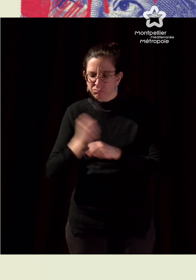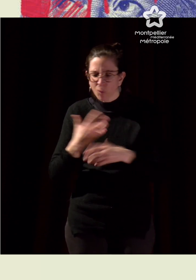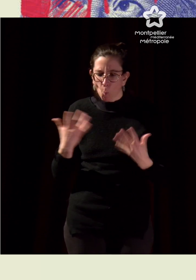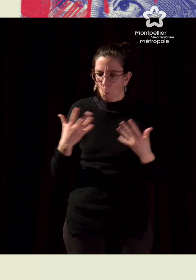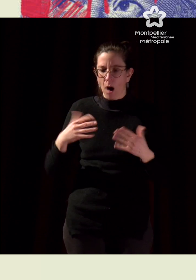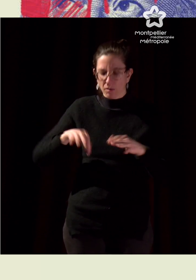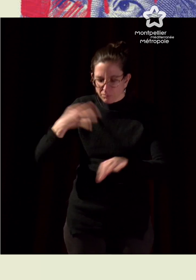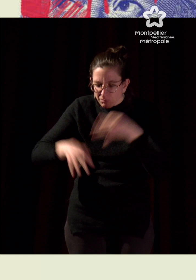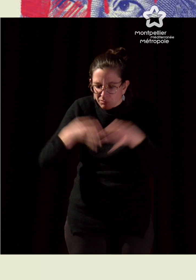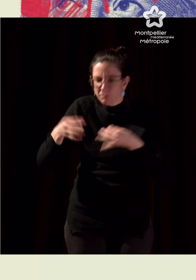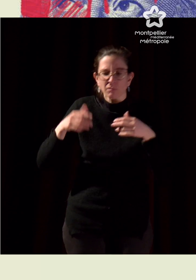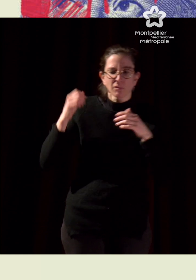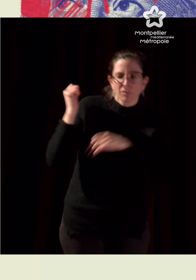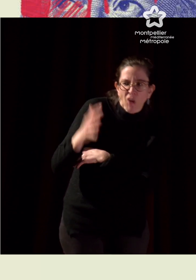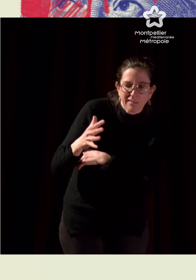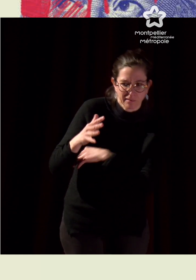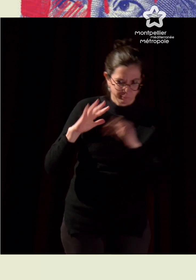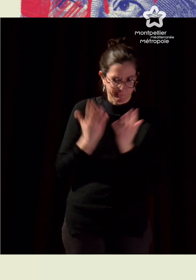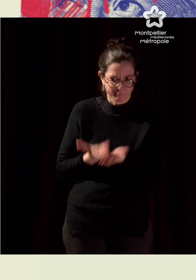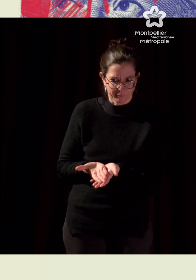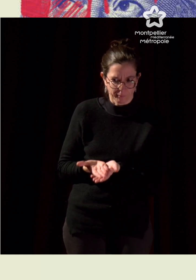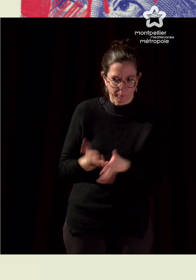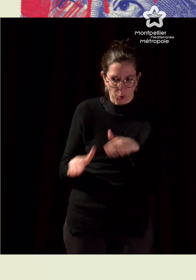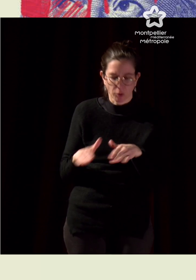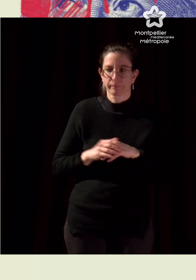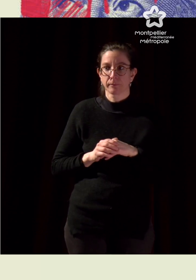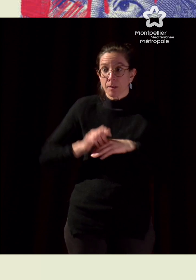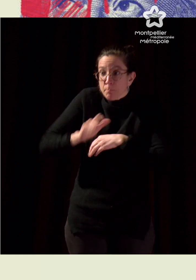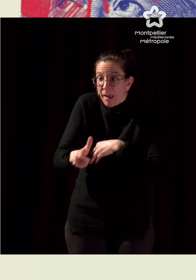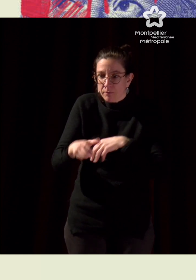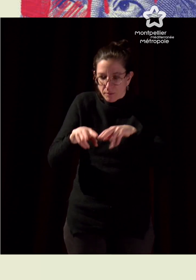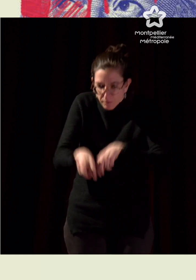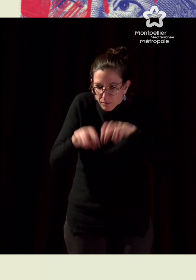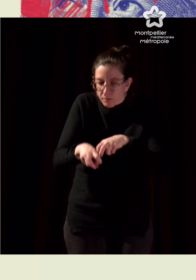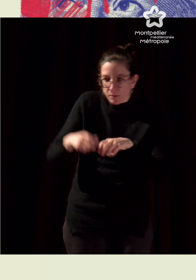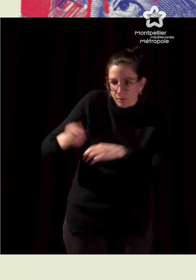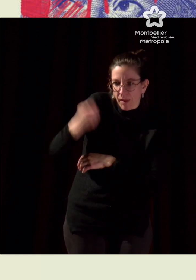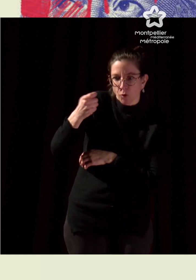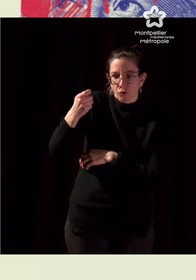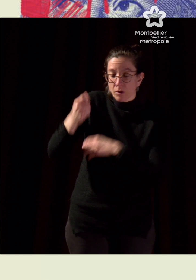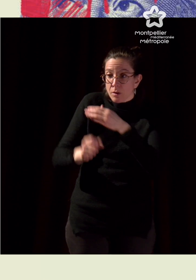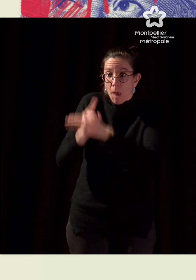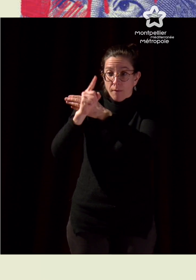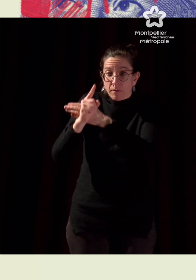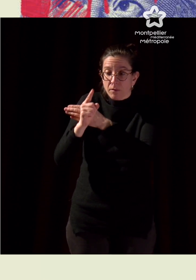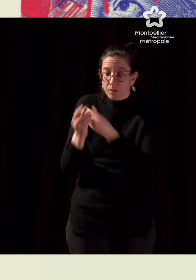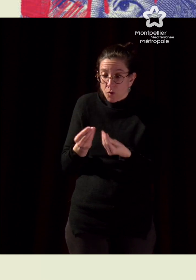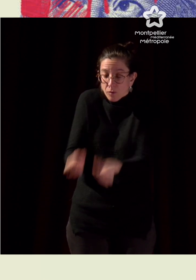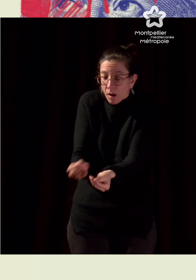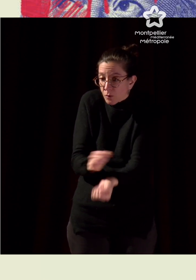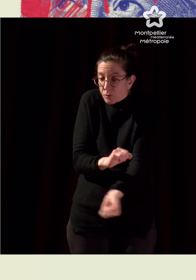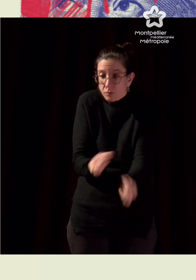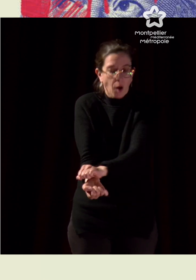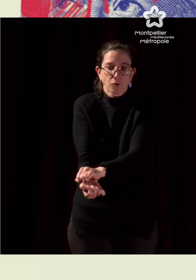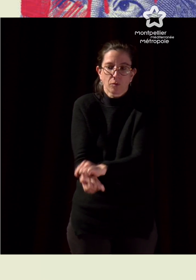cueille. Il y a l'arrivée de l'élevage et il y a l'arrivée de l'agriculture. Et ça change fondamentalement la